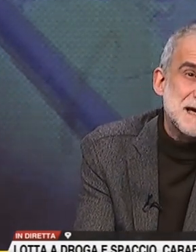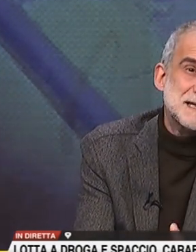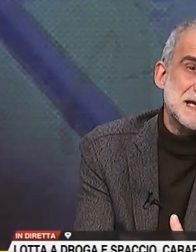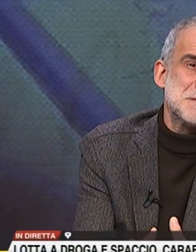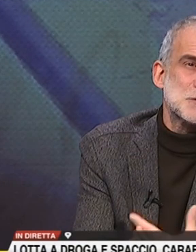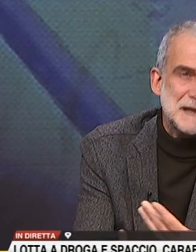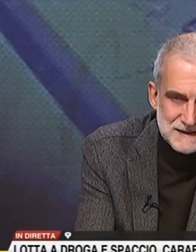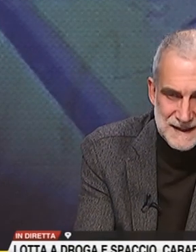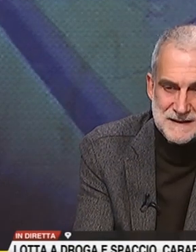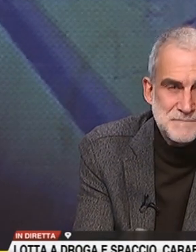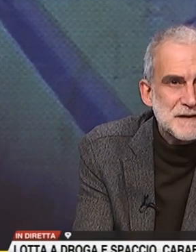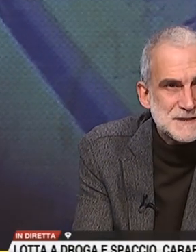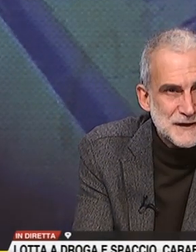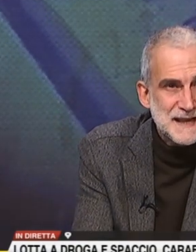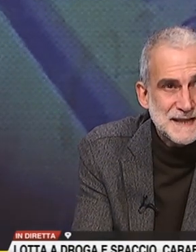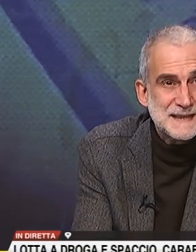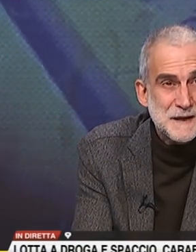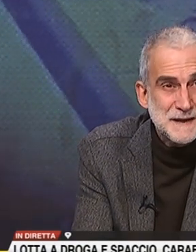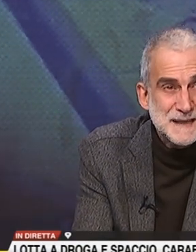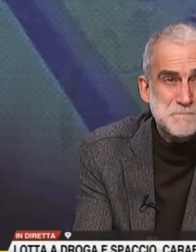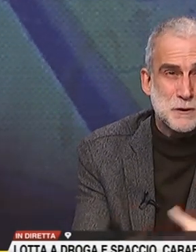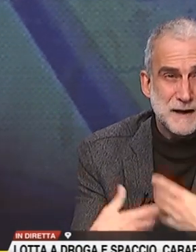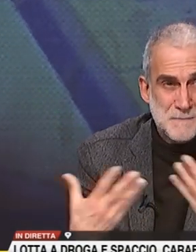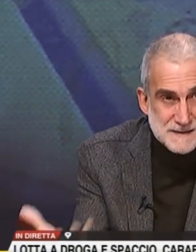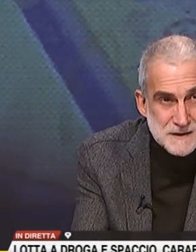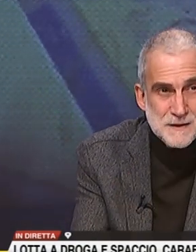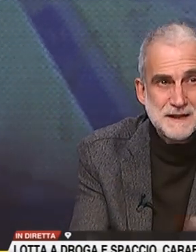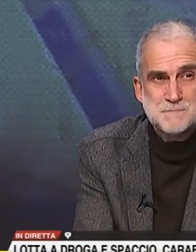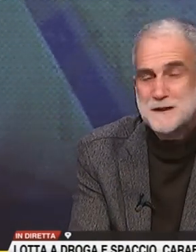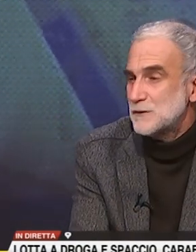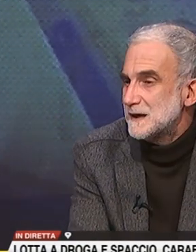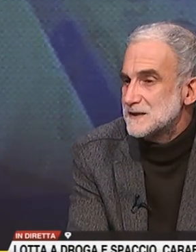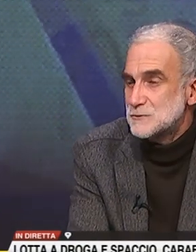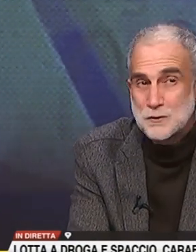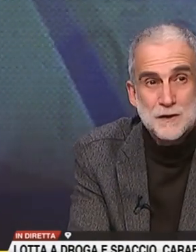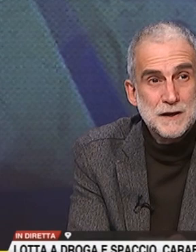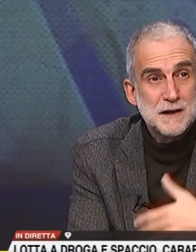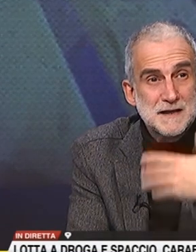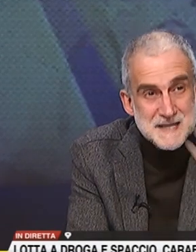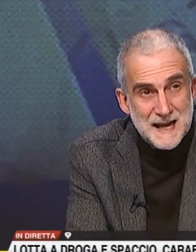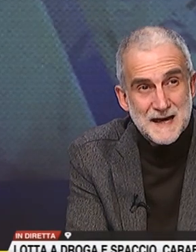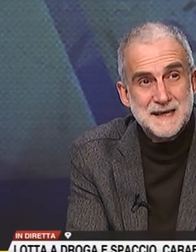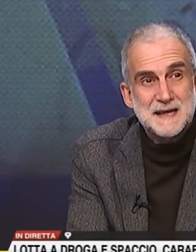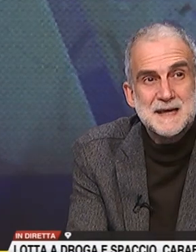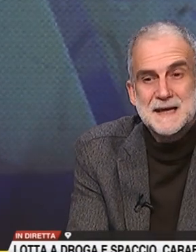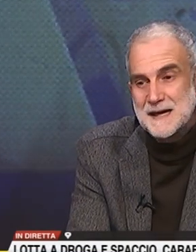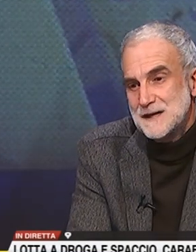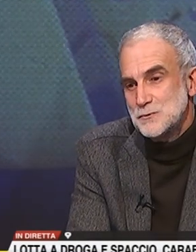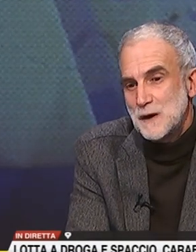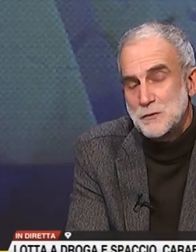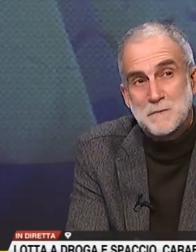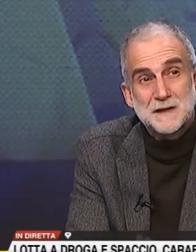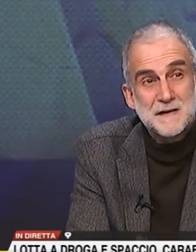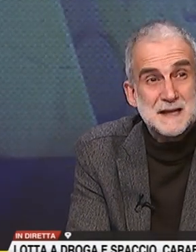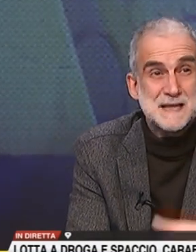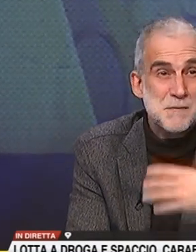cura. Sarebbe importante ragionare in termini di programmazione rispetto a quelli che sono gli scenari sui